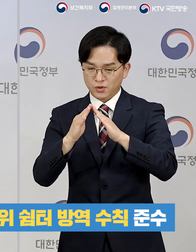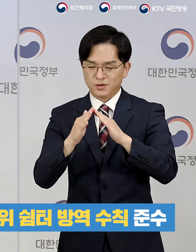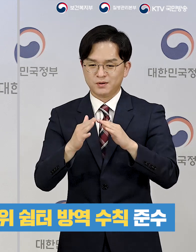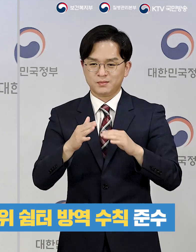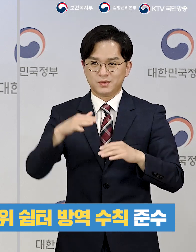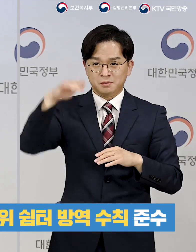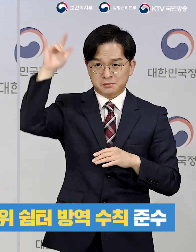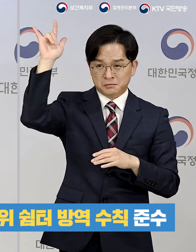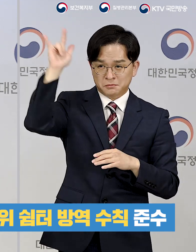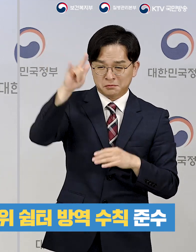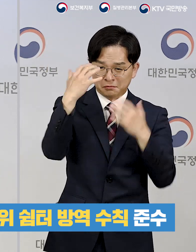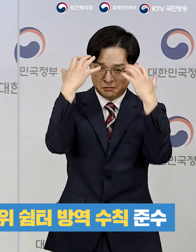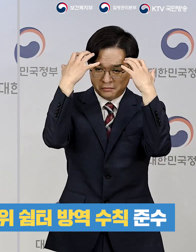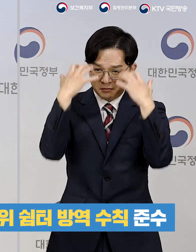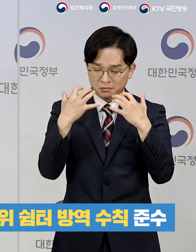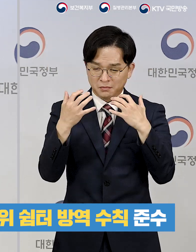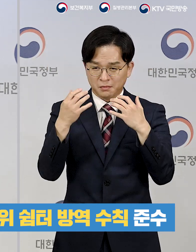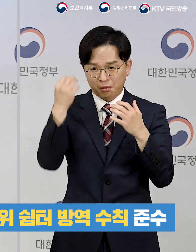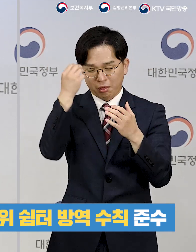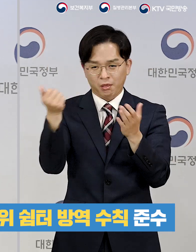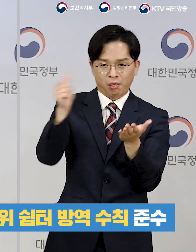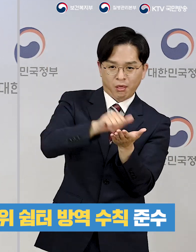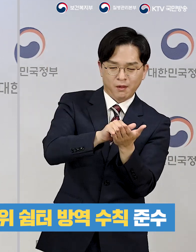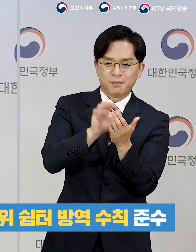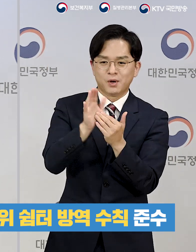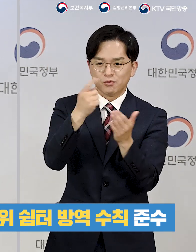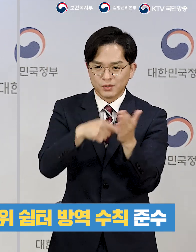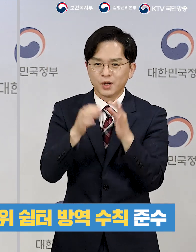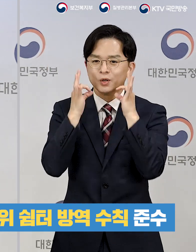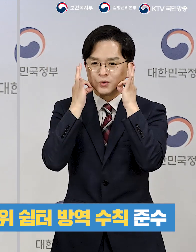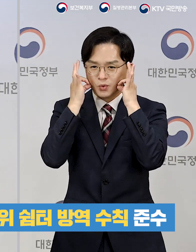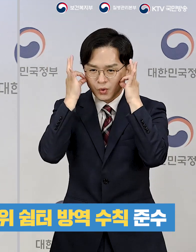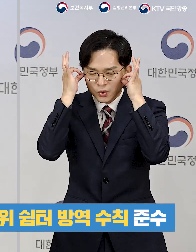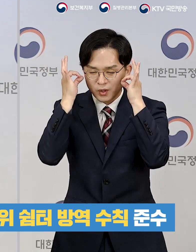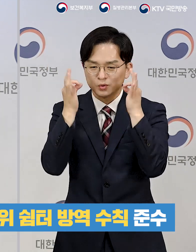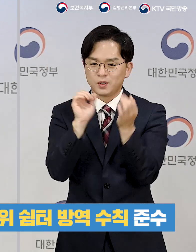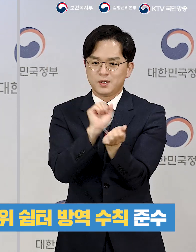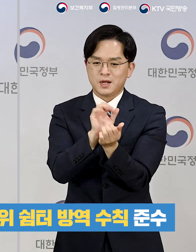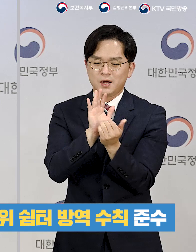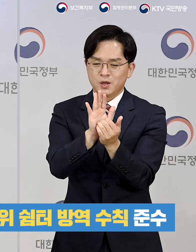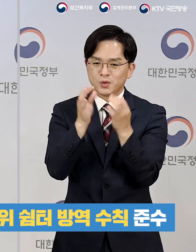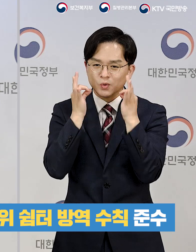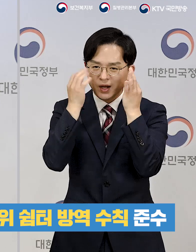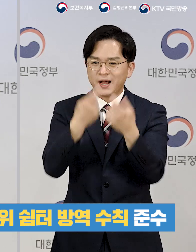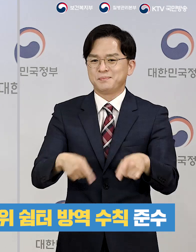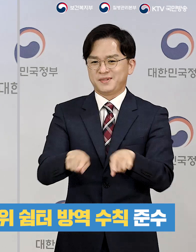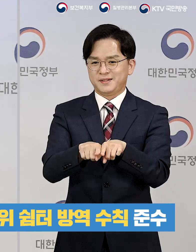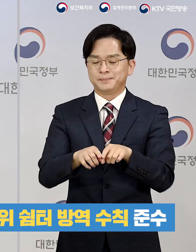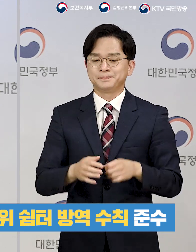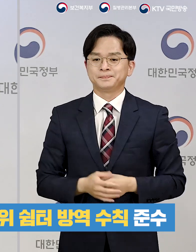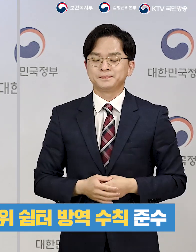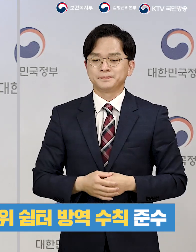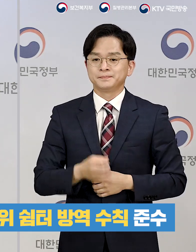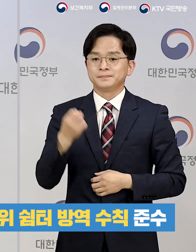최대한 확보하고 실내 무더위 쉼터에서는 방역 수칙을 준수하도록 관리할 것입니다.